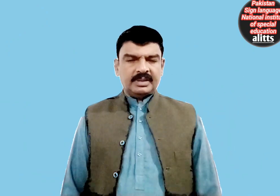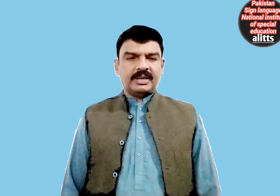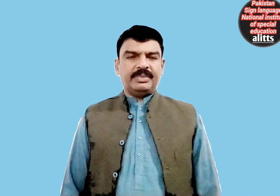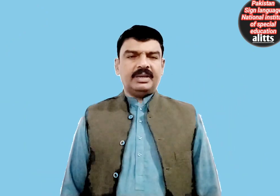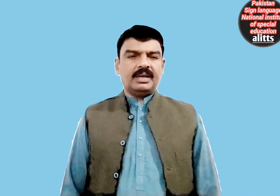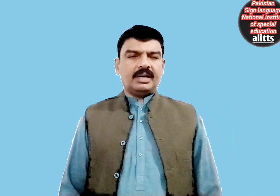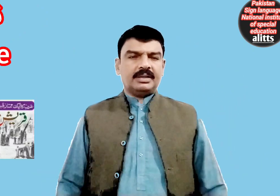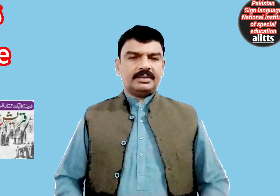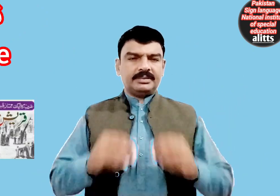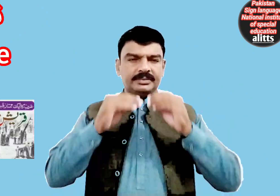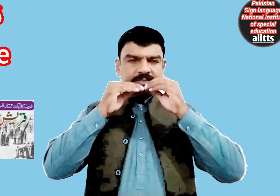कबीला,